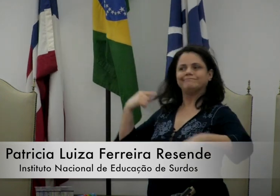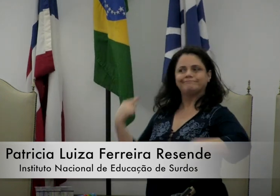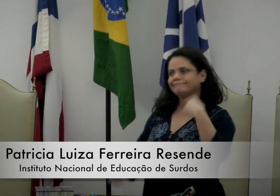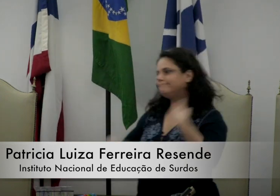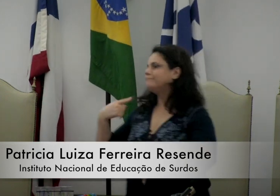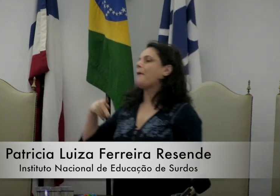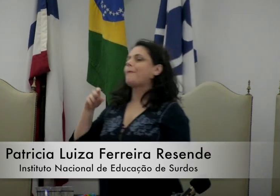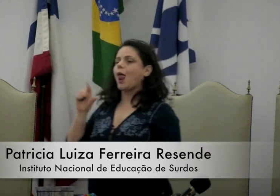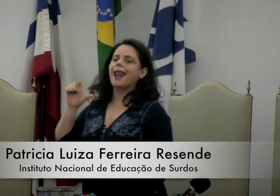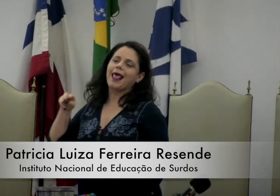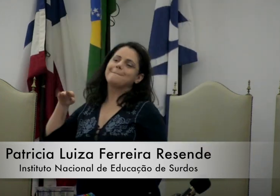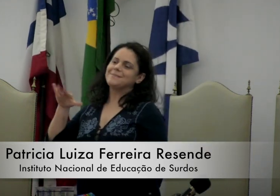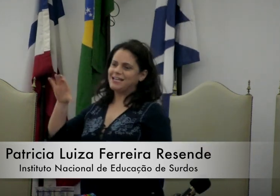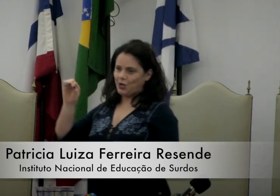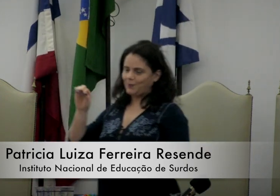É um tema muito